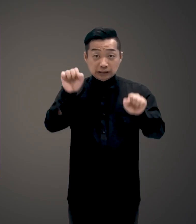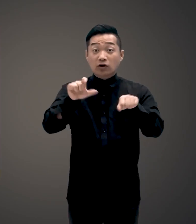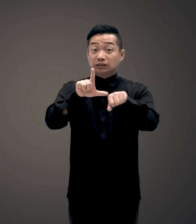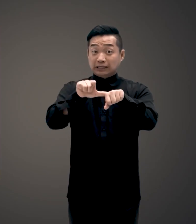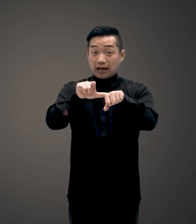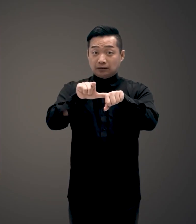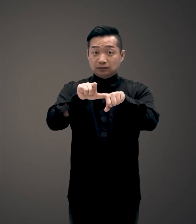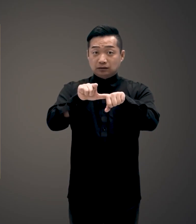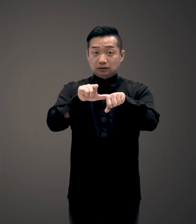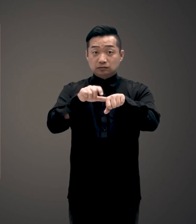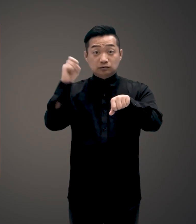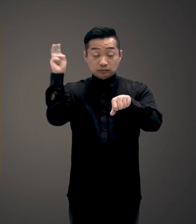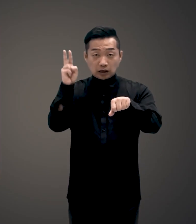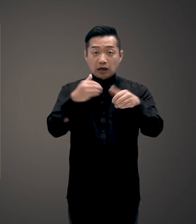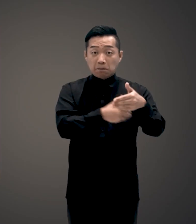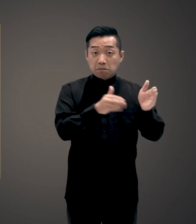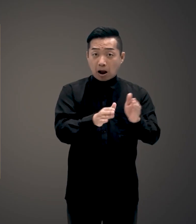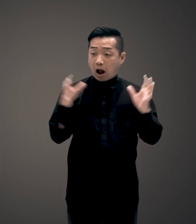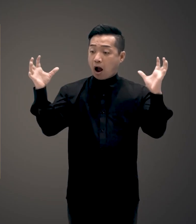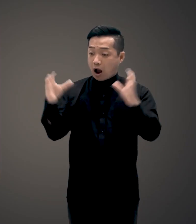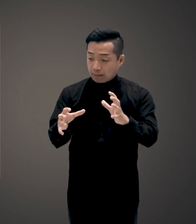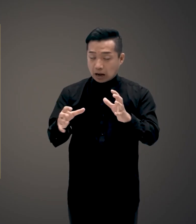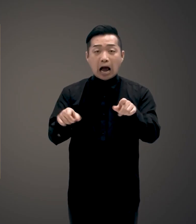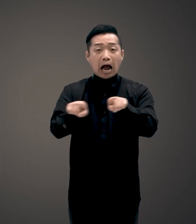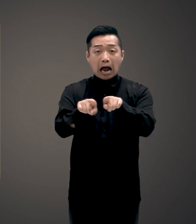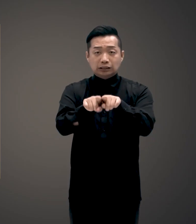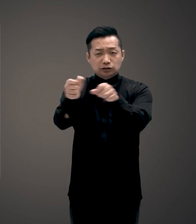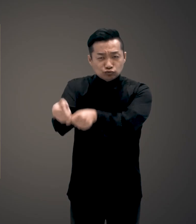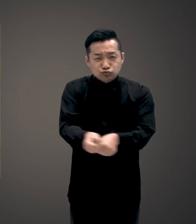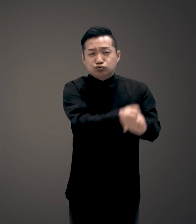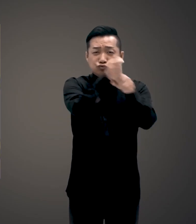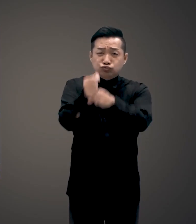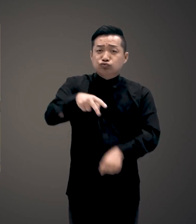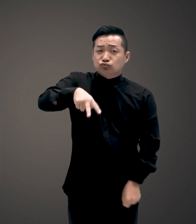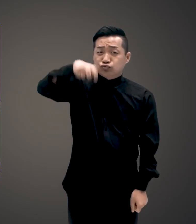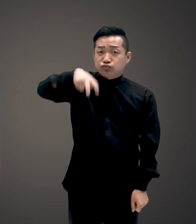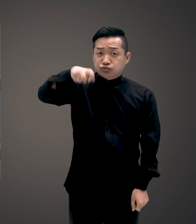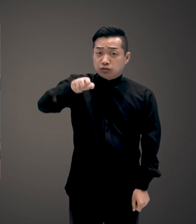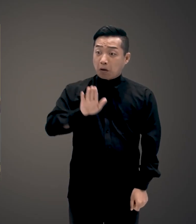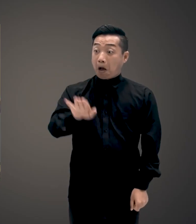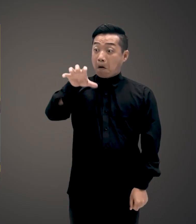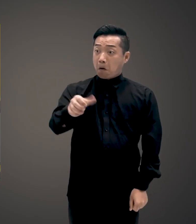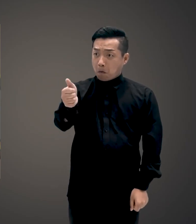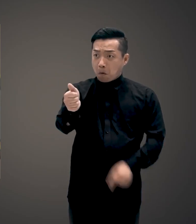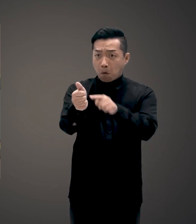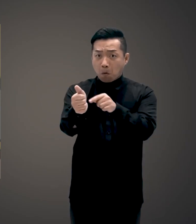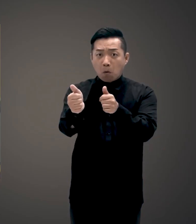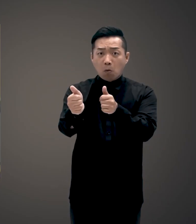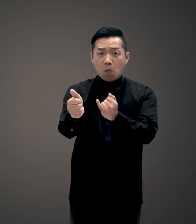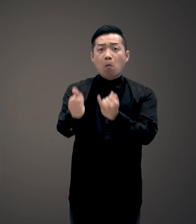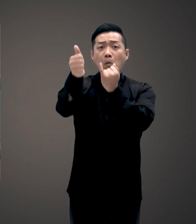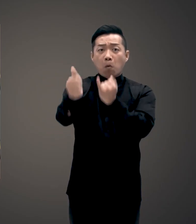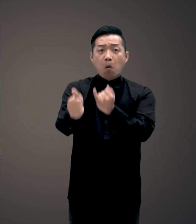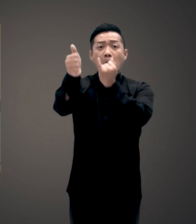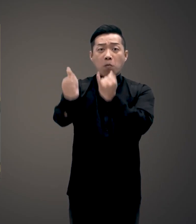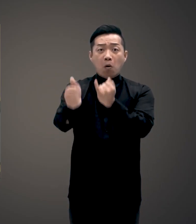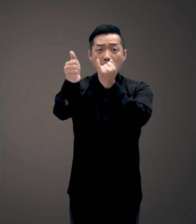뒤 체육시간, 느닷없는 합반 수업으로 줄넘기를 돌리는데 그 애가 바로 내 앞에서 뛰고